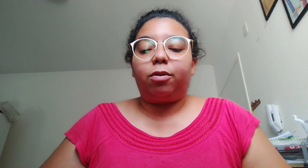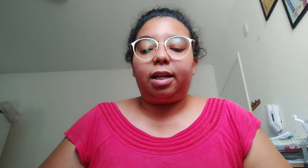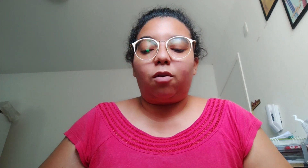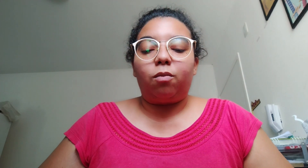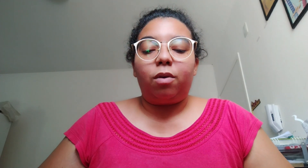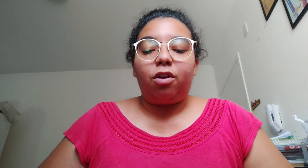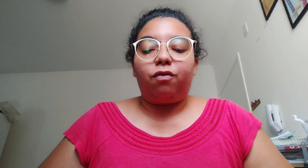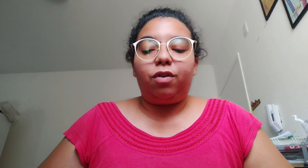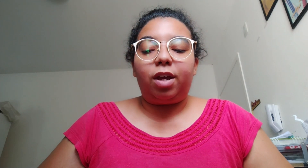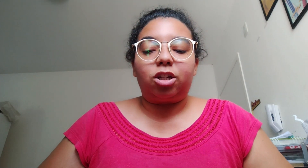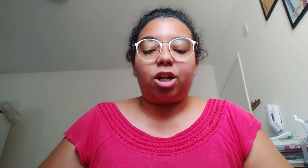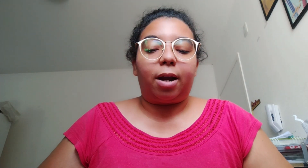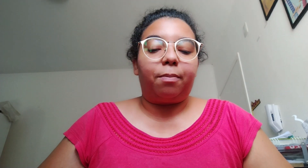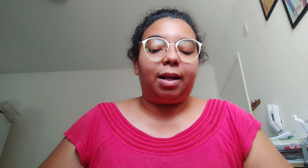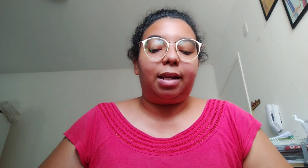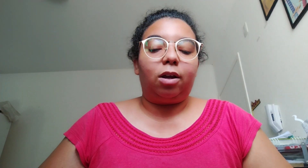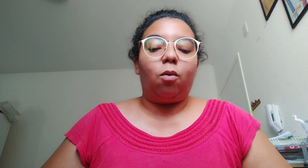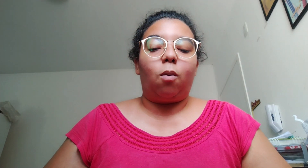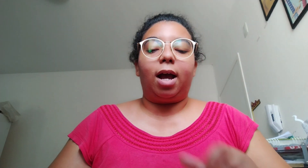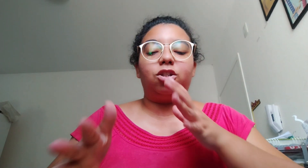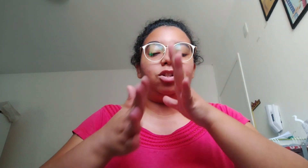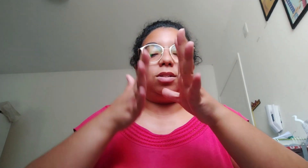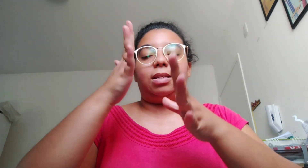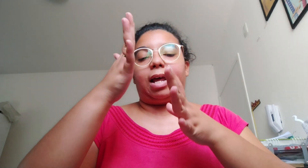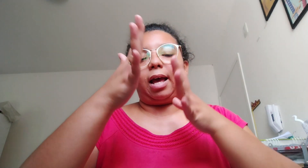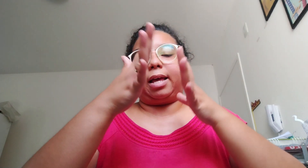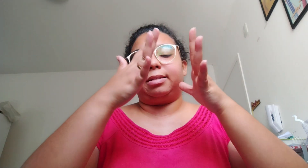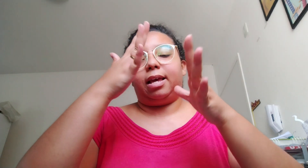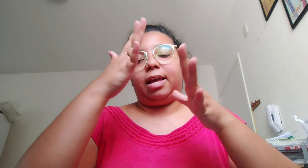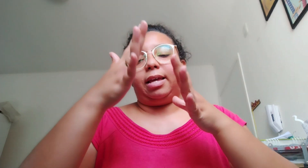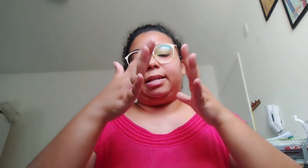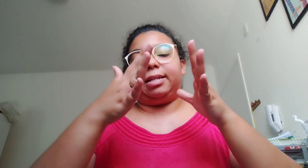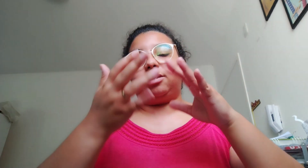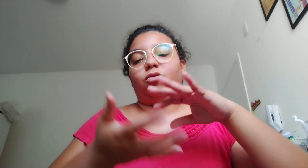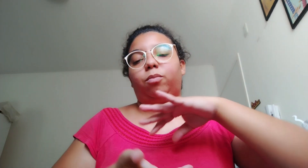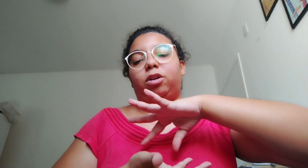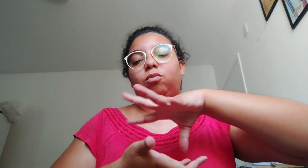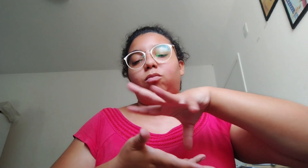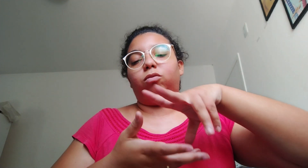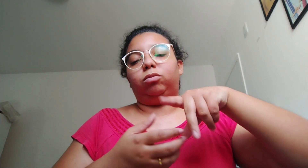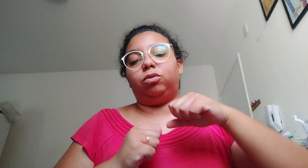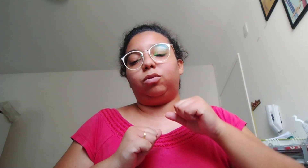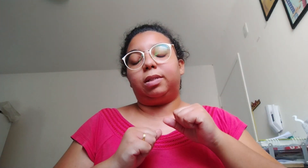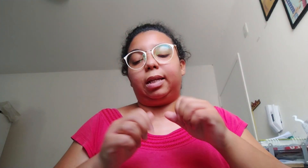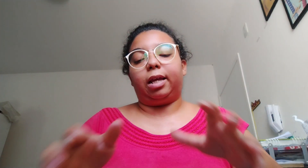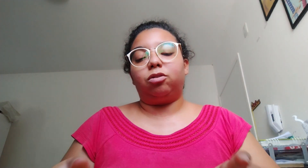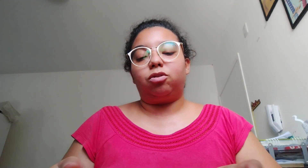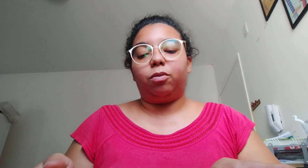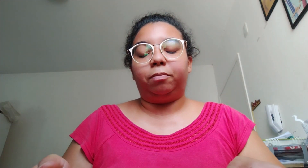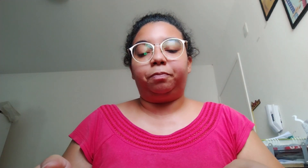poderão viajar pela linguagem de sinais e descobrir o mundo do silêncio.